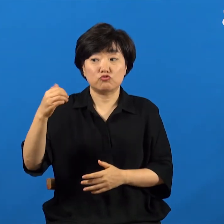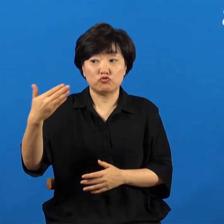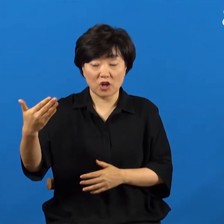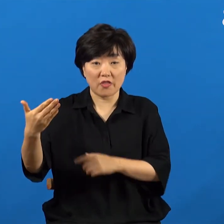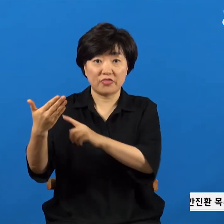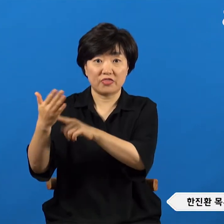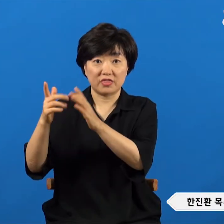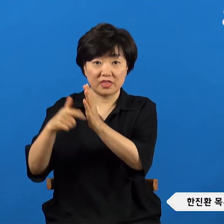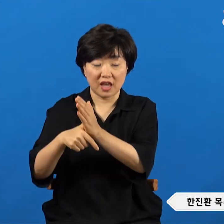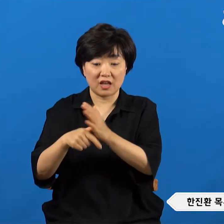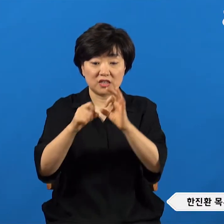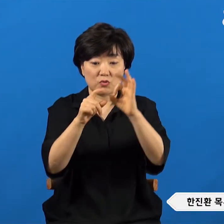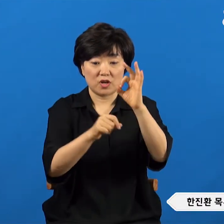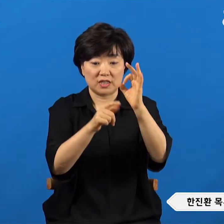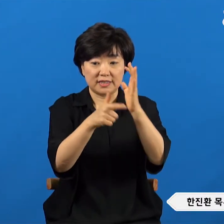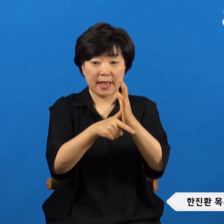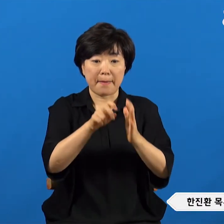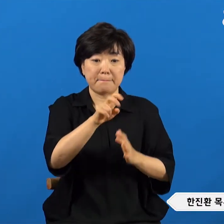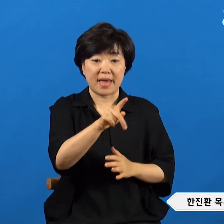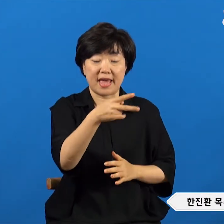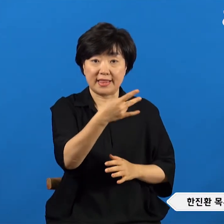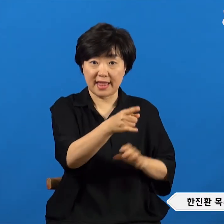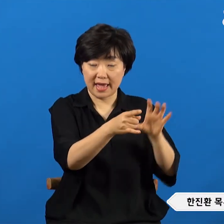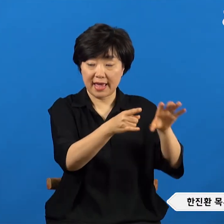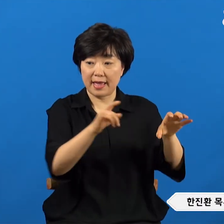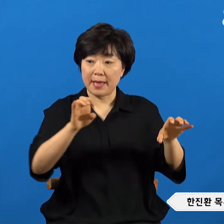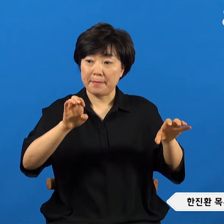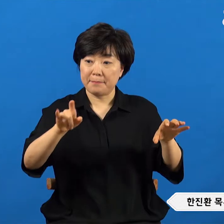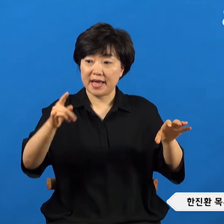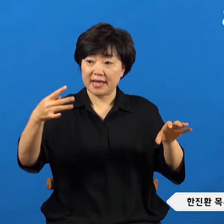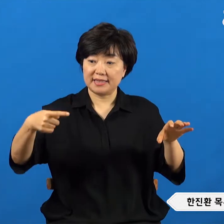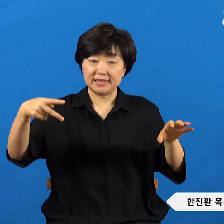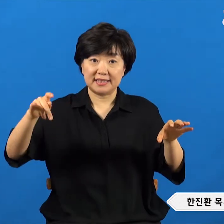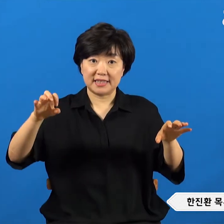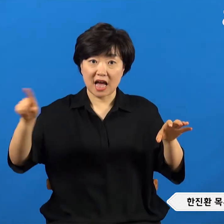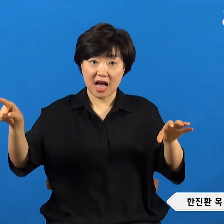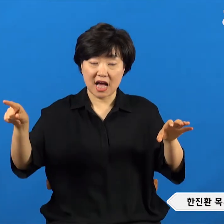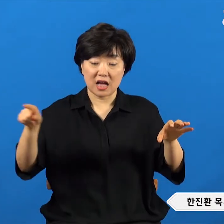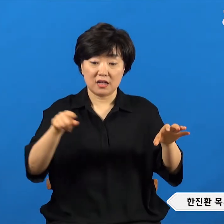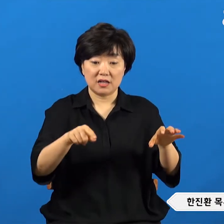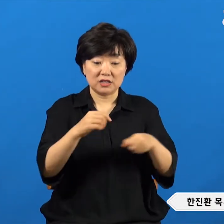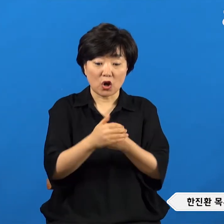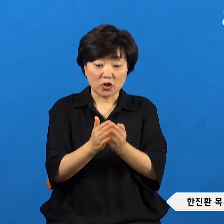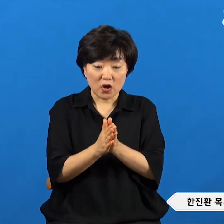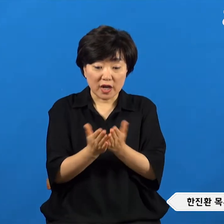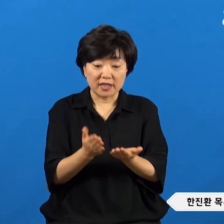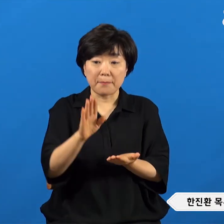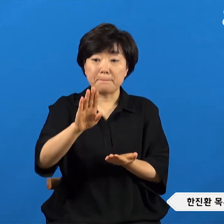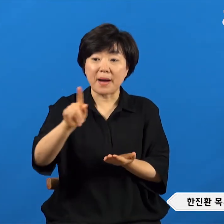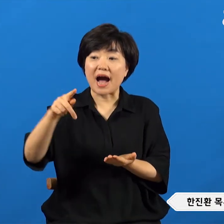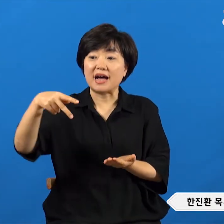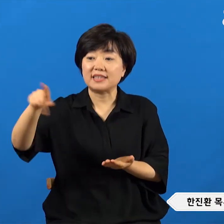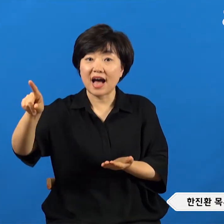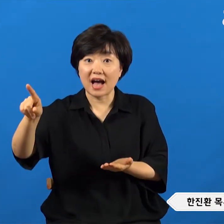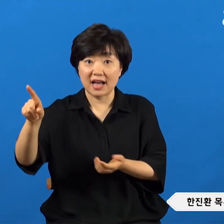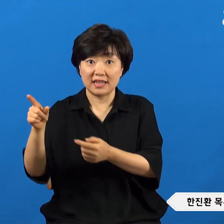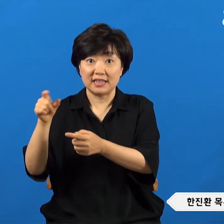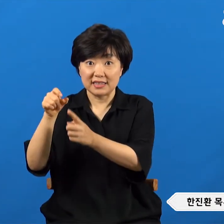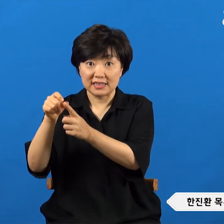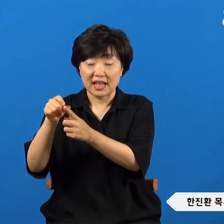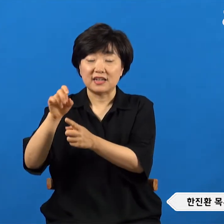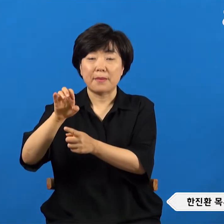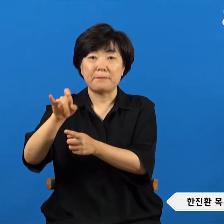10월에 메대와 페르시아, 우리 성경에는 바사 되어 있는데 페르시아입니다. 페르시아